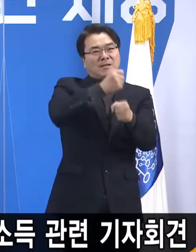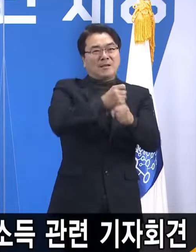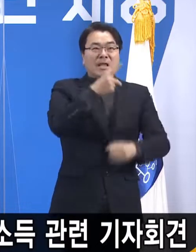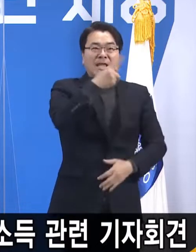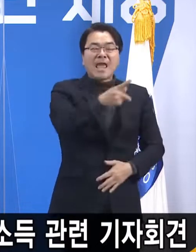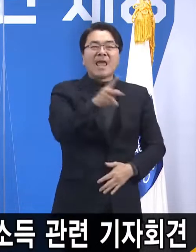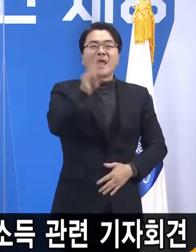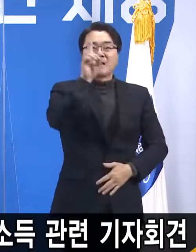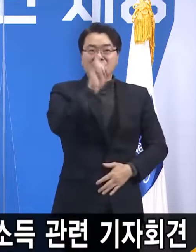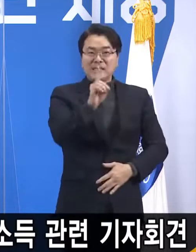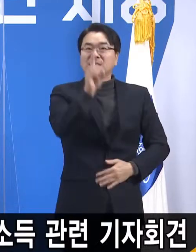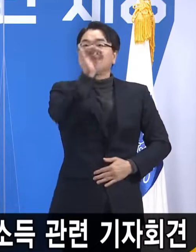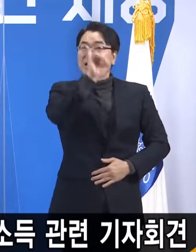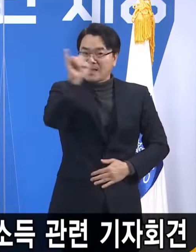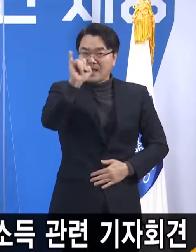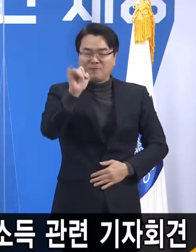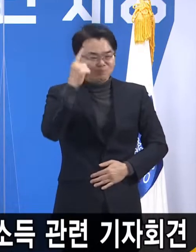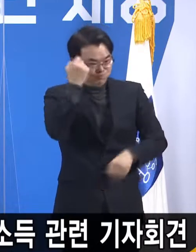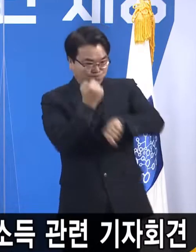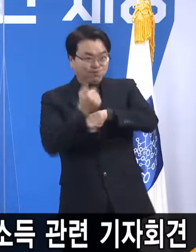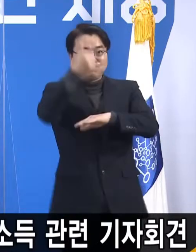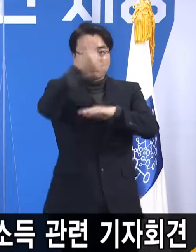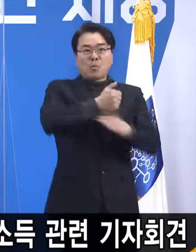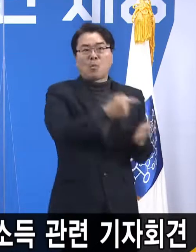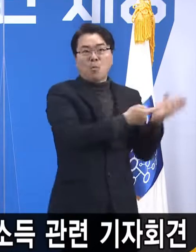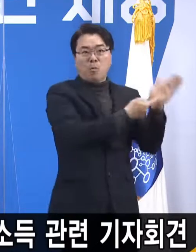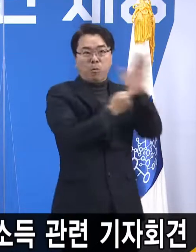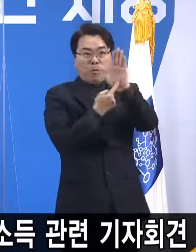KDI의 연구조사 결과도 있었습니다.